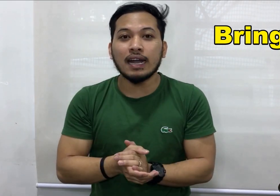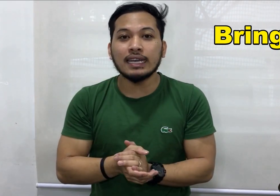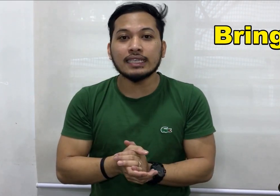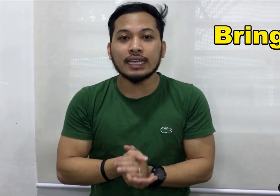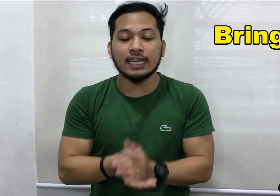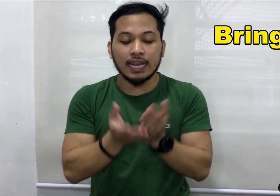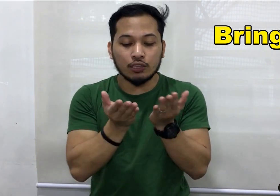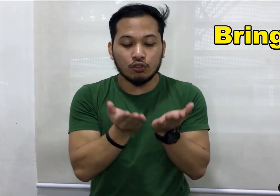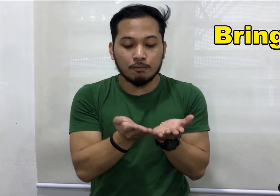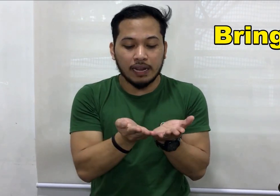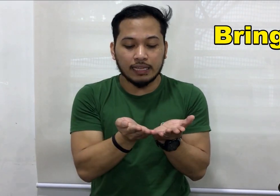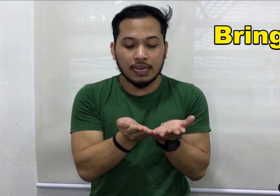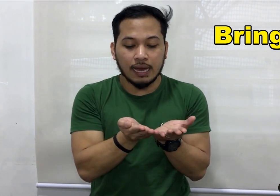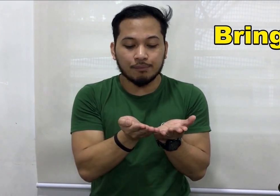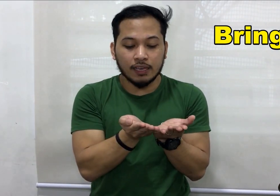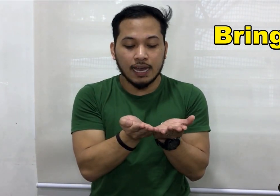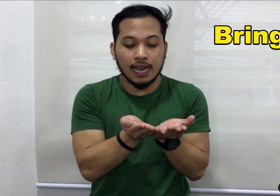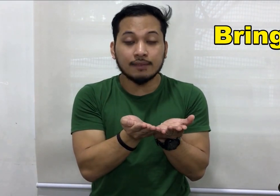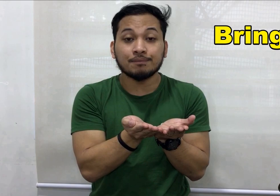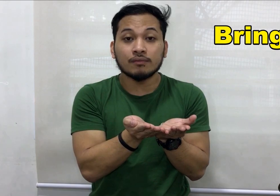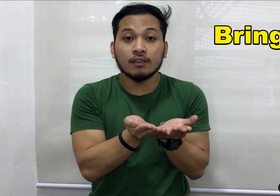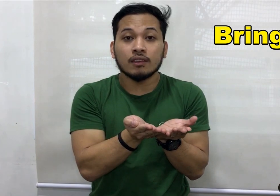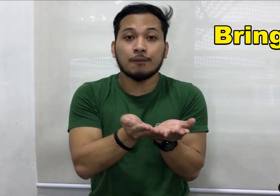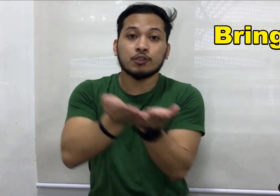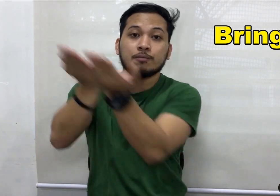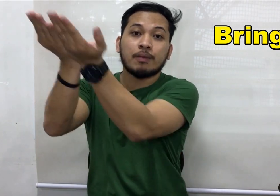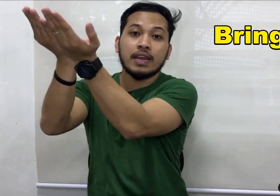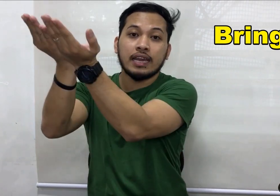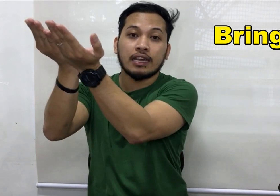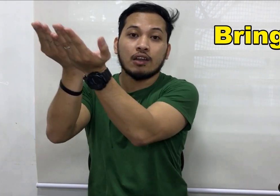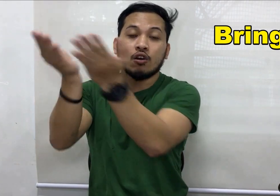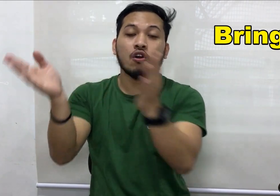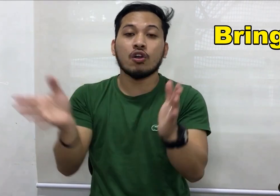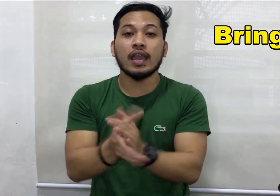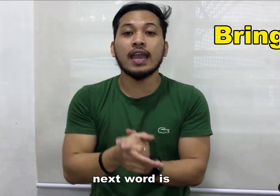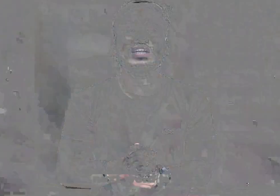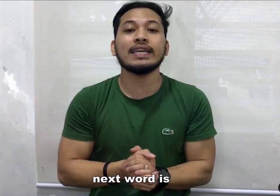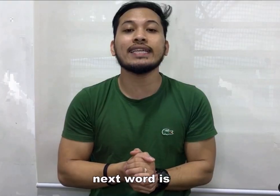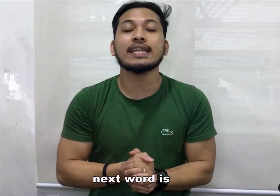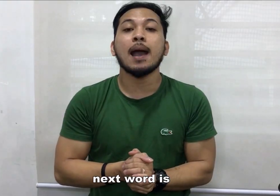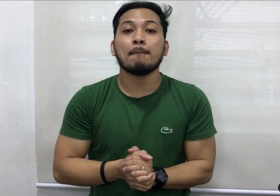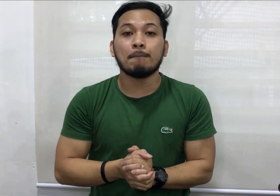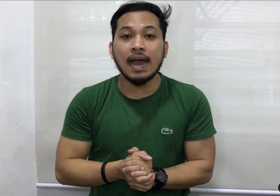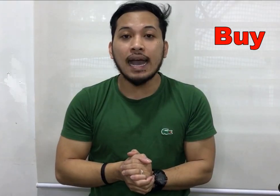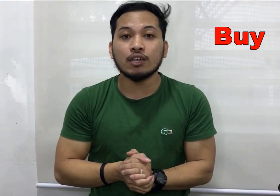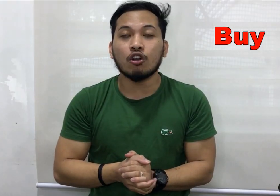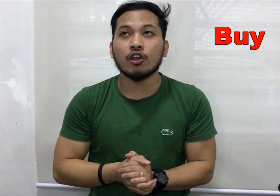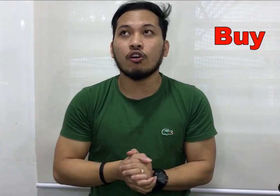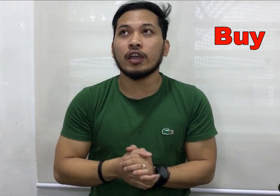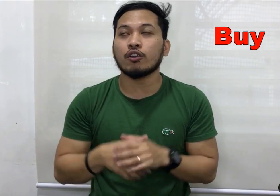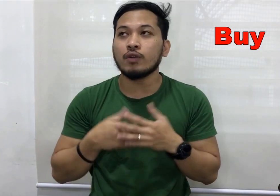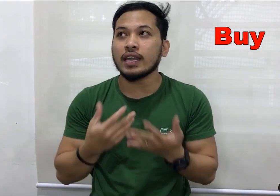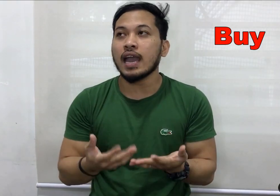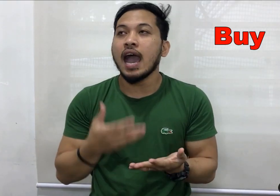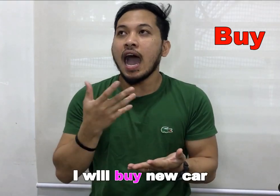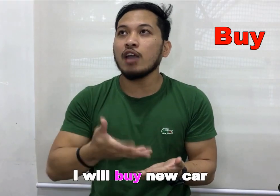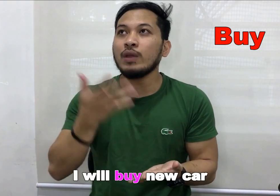mga nagsasign na ganito yung bring nila. Ayan, tapos bring. Okay, next word is buy. Okay, kunwari, I